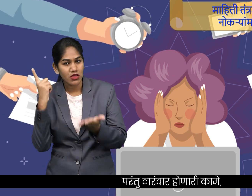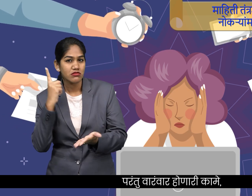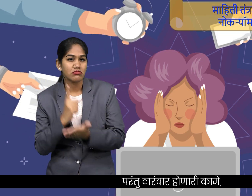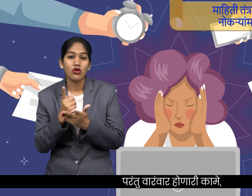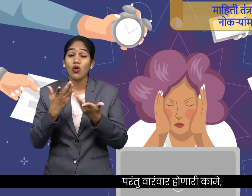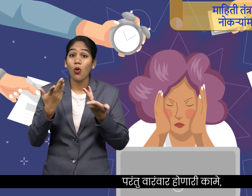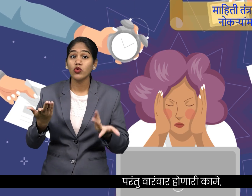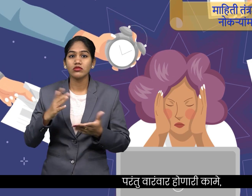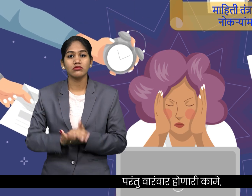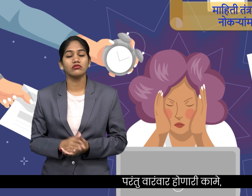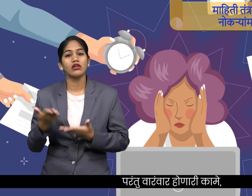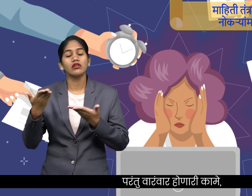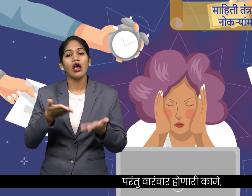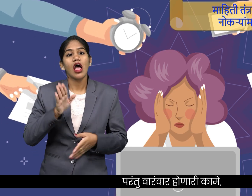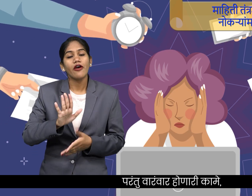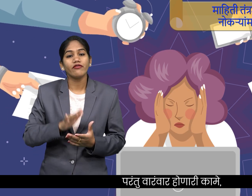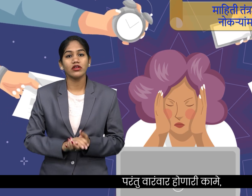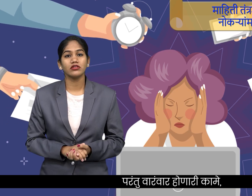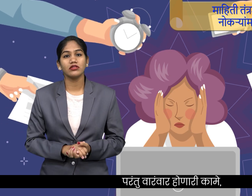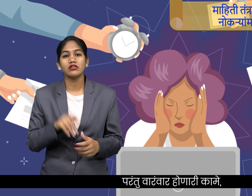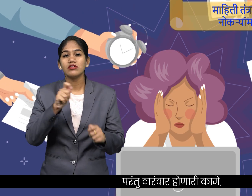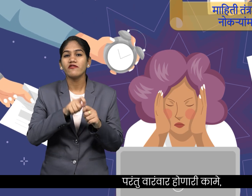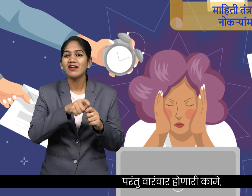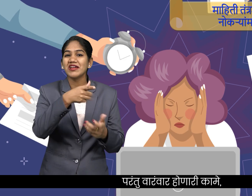परंतु वारंवार होणारी कामे,